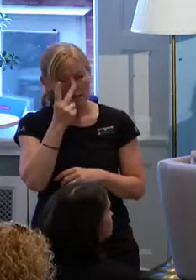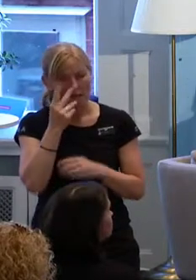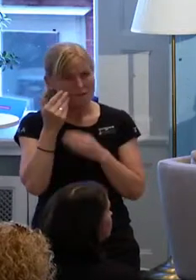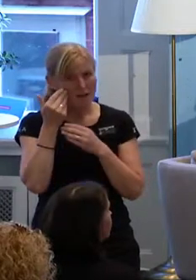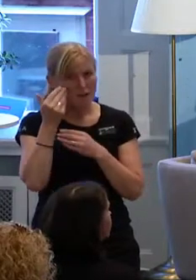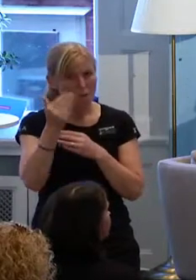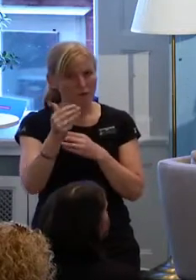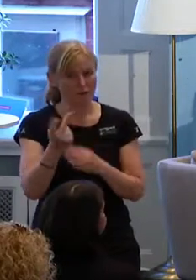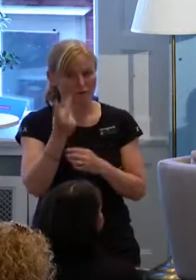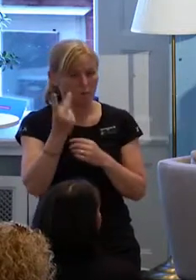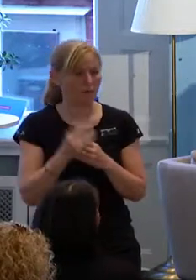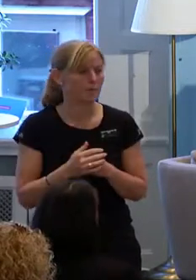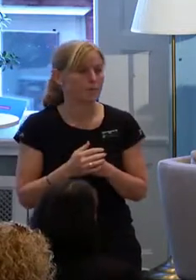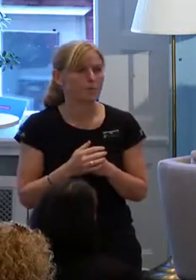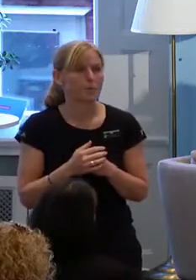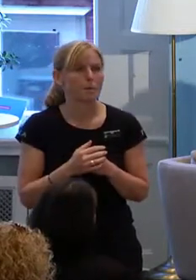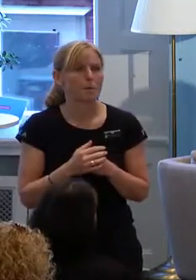är,